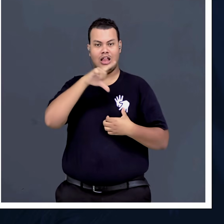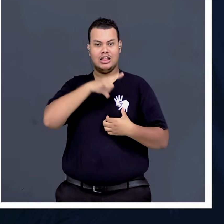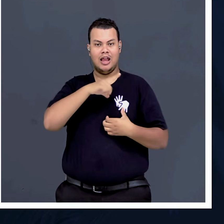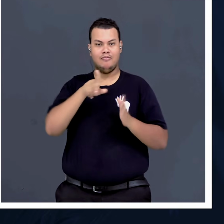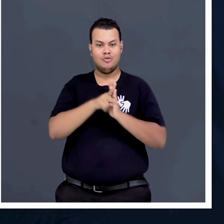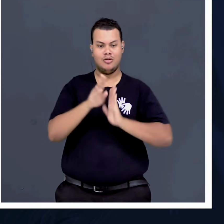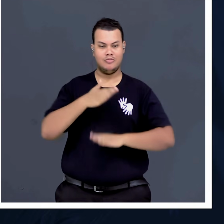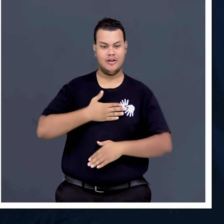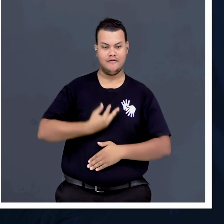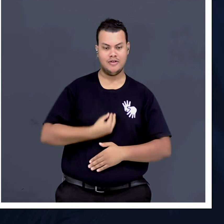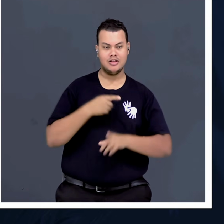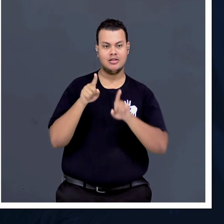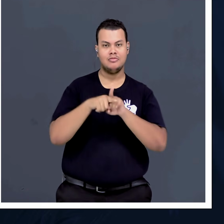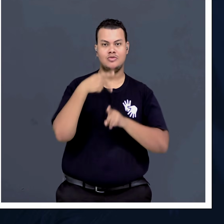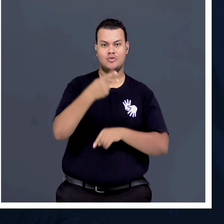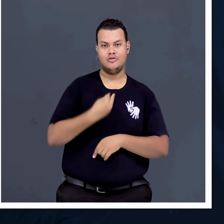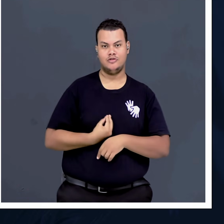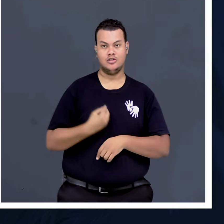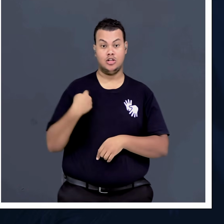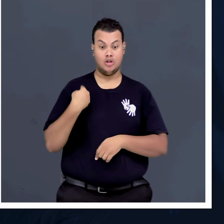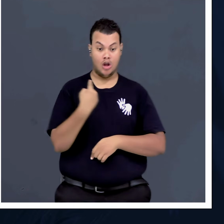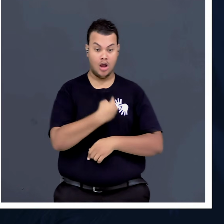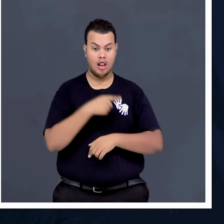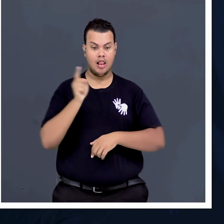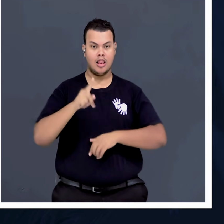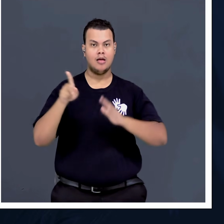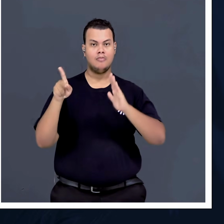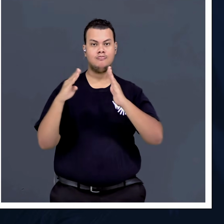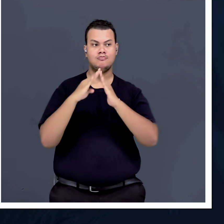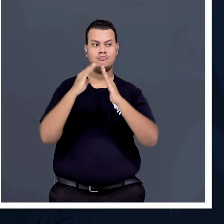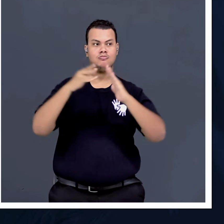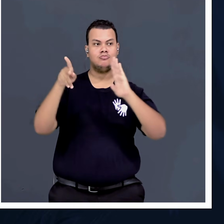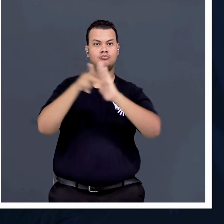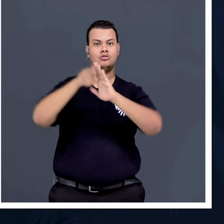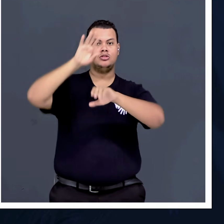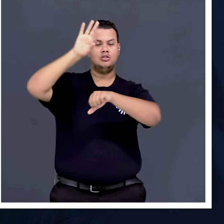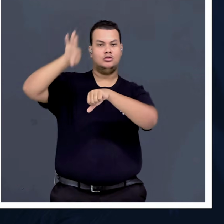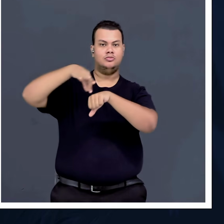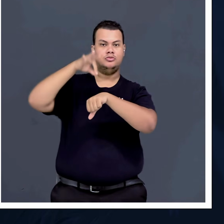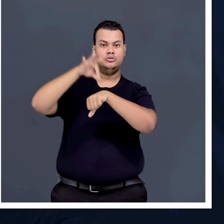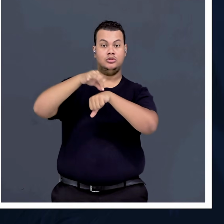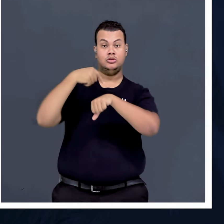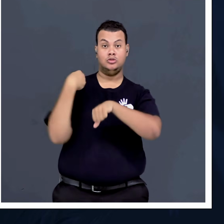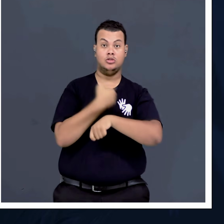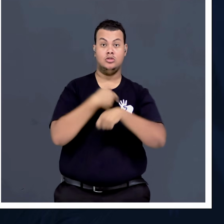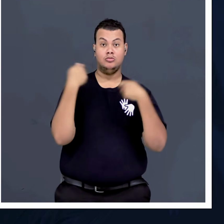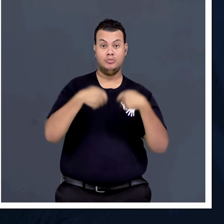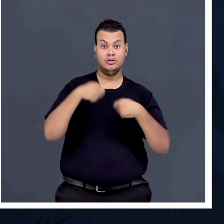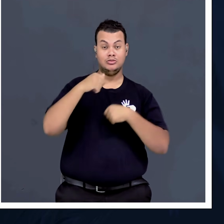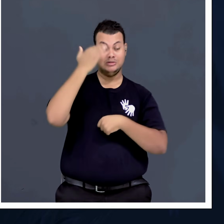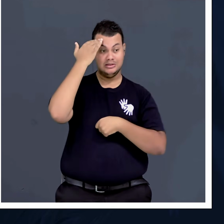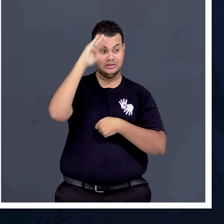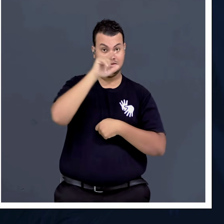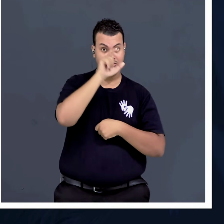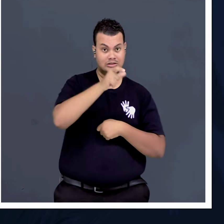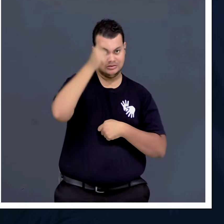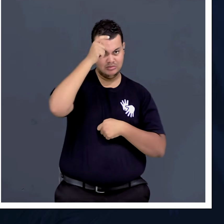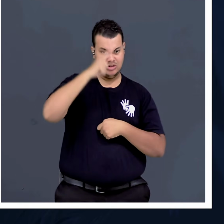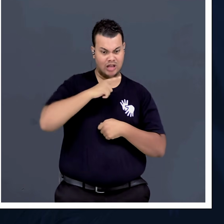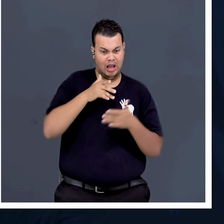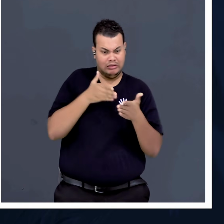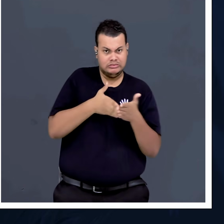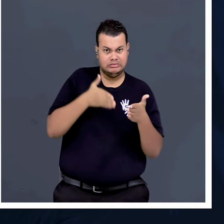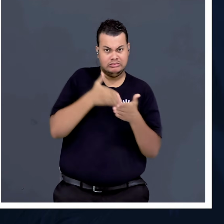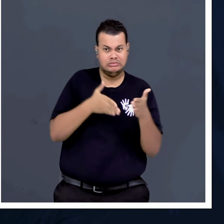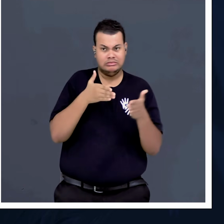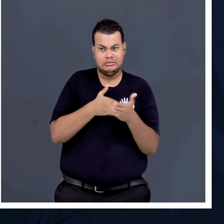na minha vida e na sua vida. Nós somos templo e morada do Espírito Santo. Entender que Ele é limitado, entender que Ele